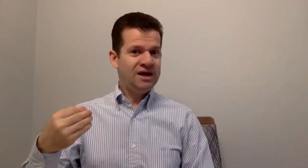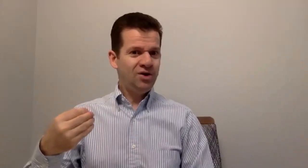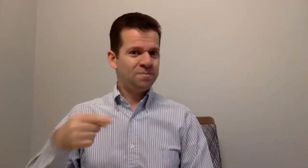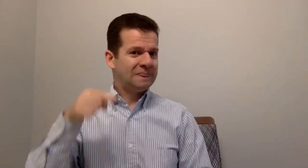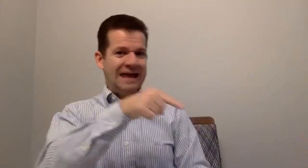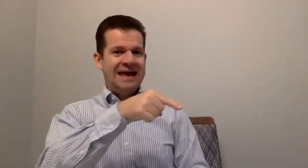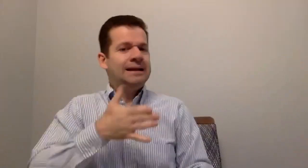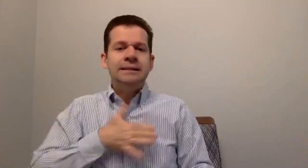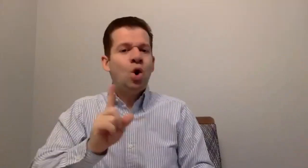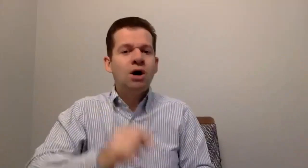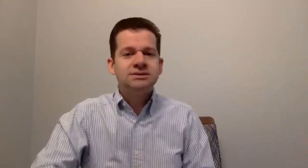filho, ele não gosta.